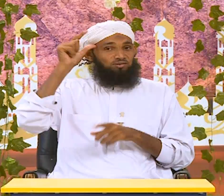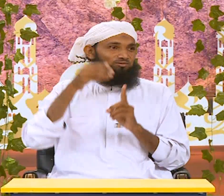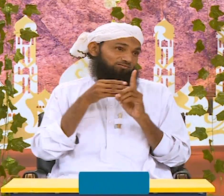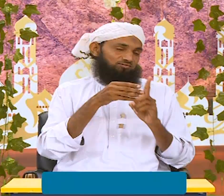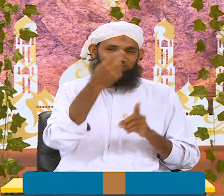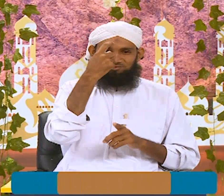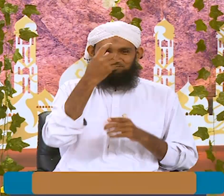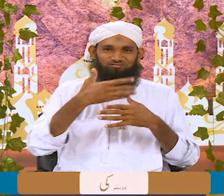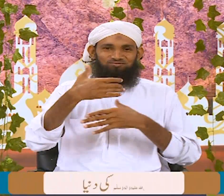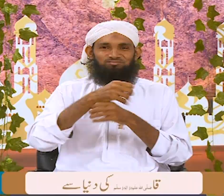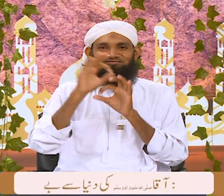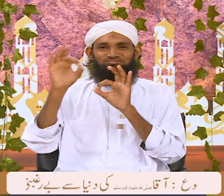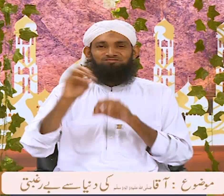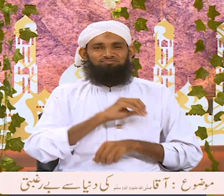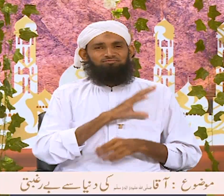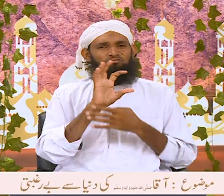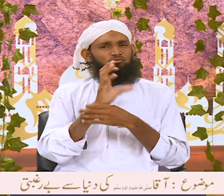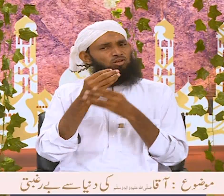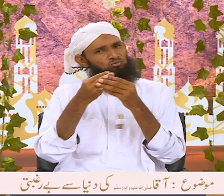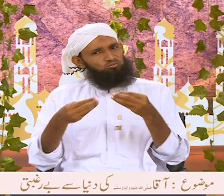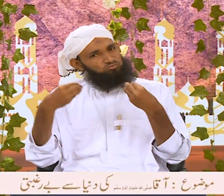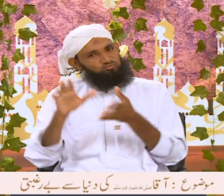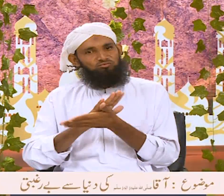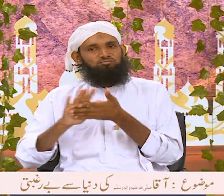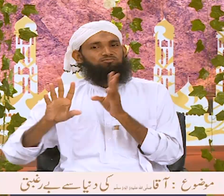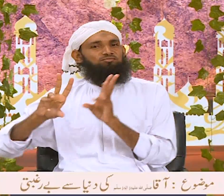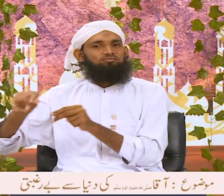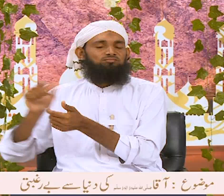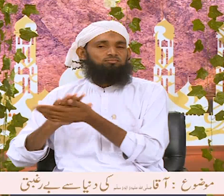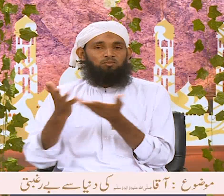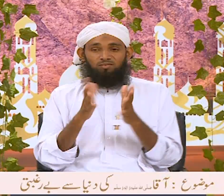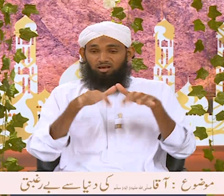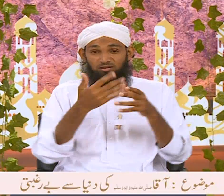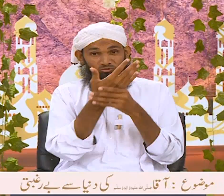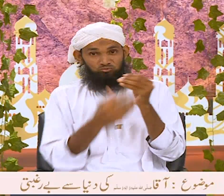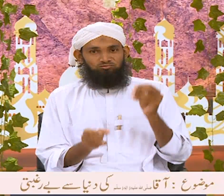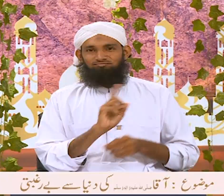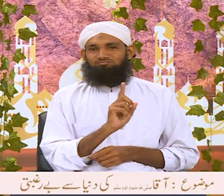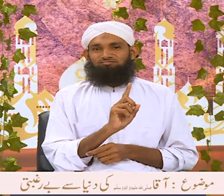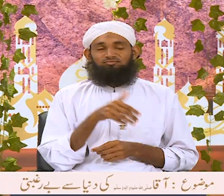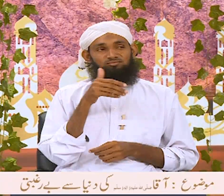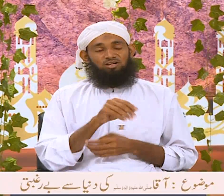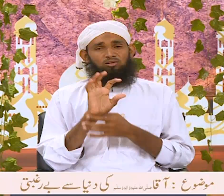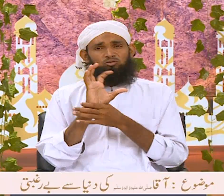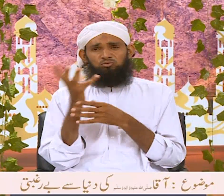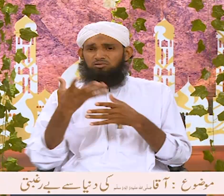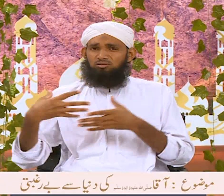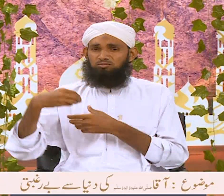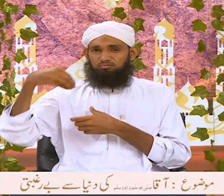بھی یہ ذہن اپنائیں۔ دنیا چھوٹتی ہے تو چھوٹ جائے مگر کسی صورت بھی آخرت ہاتھ سے نہ جائے۔ ساری دنیا ملے پھر بھی غریب۔ حضرت